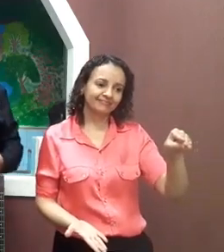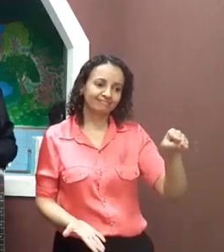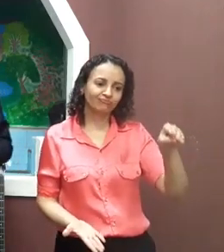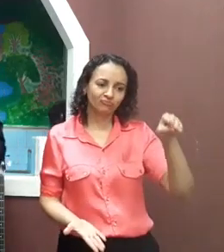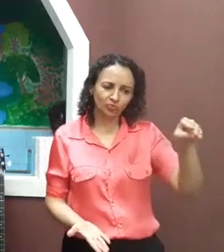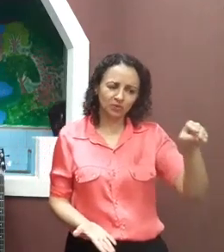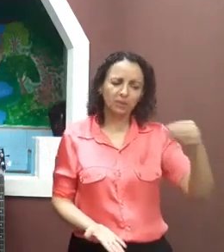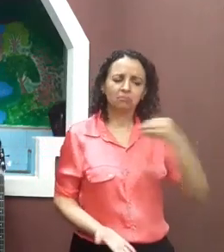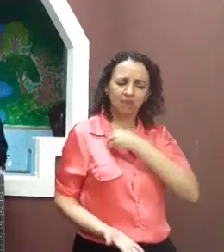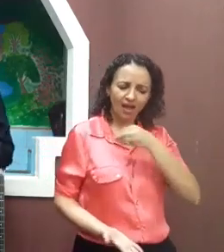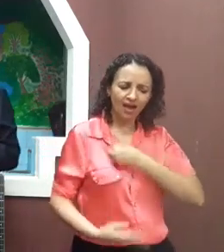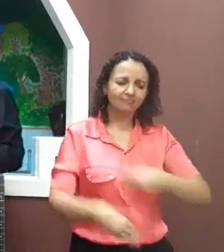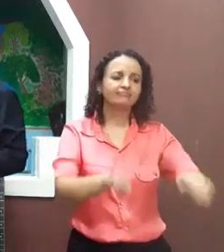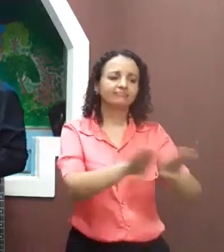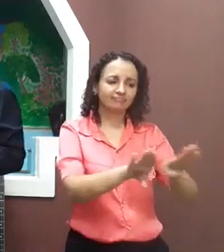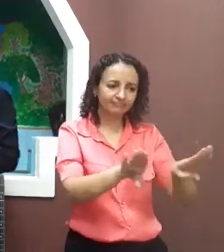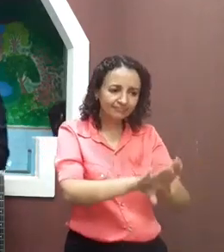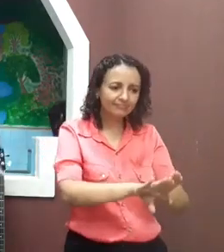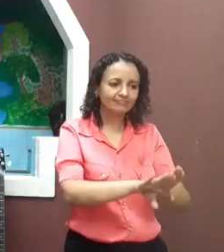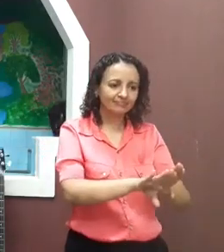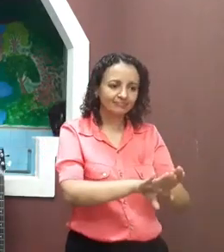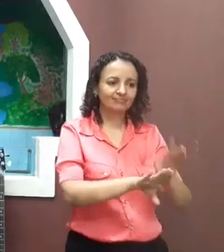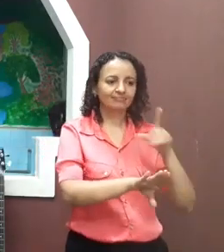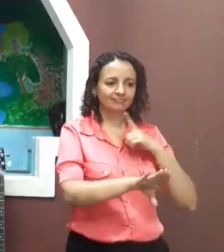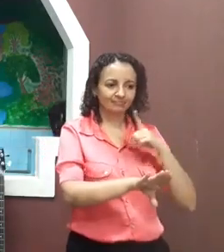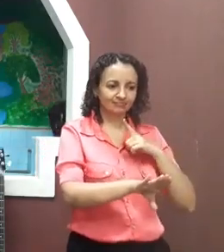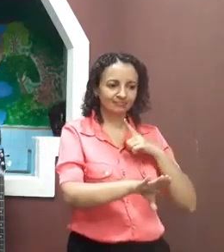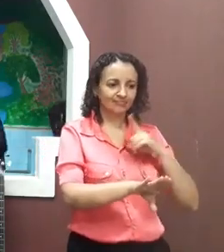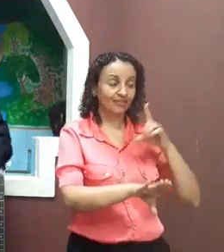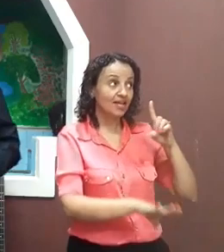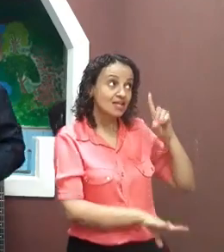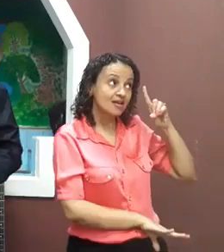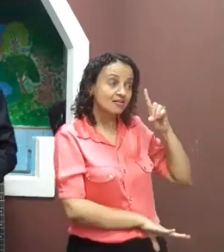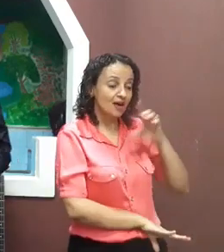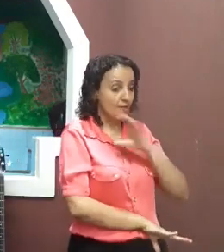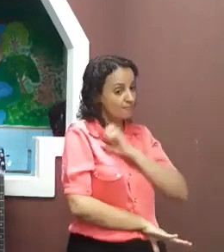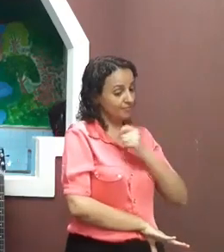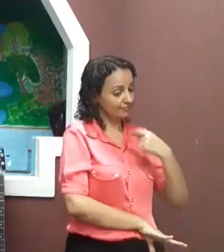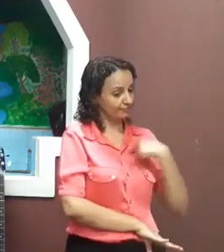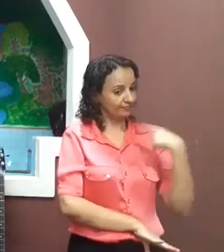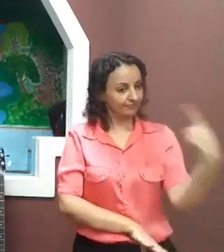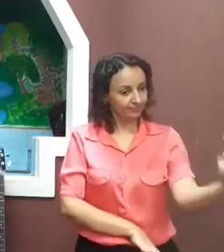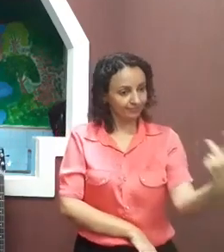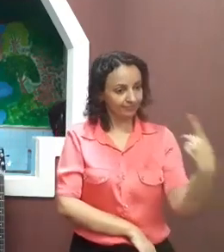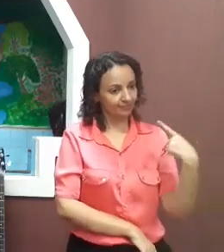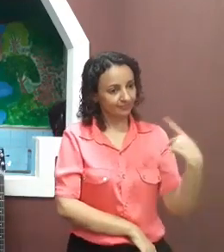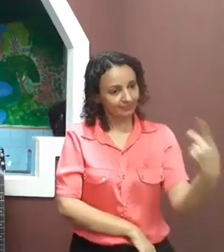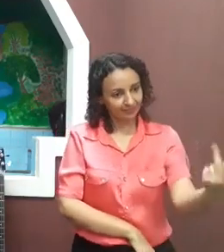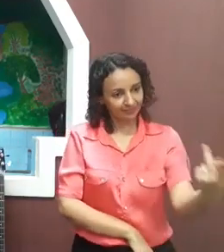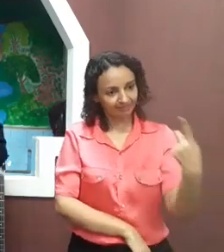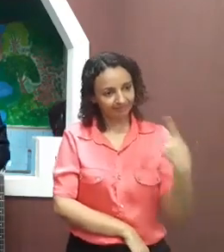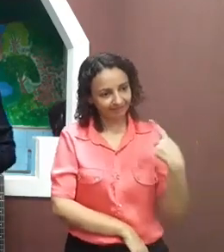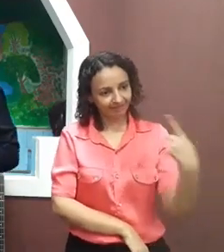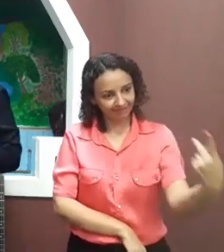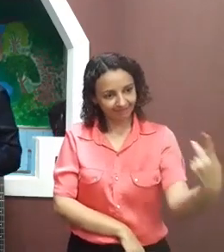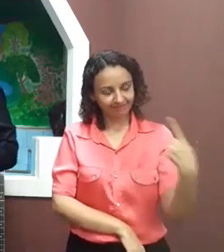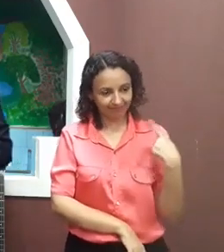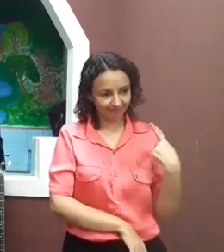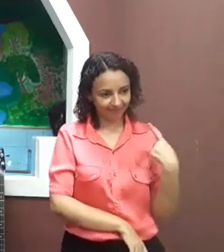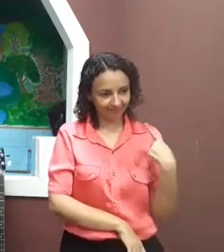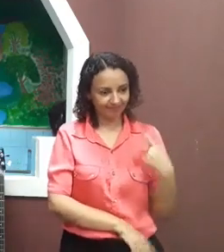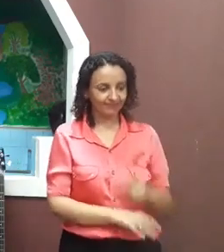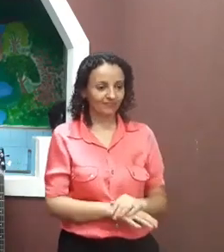não amou pecadores imperfeitos? Quem, pastor, ele amou? Eu, você. Então você também tem que amar. A